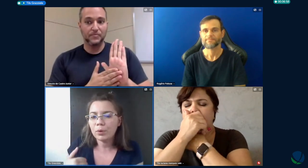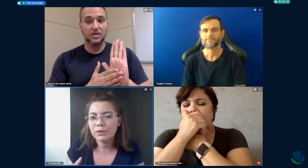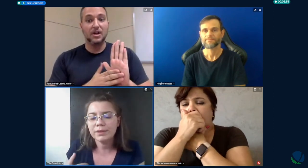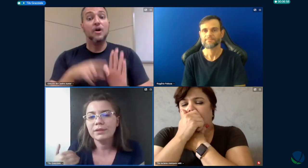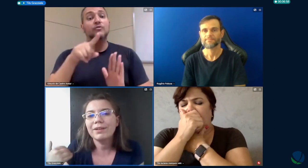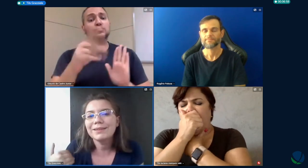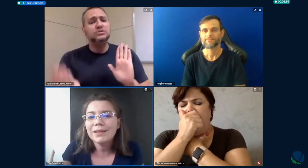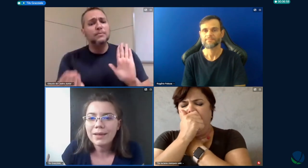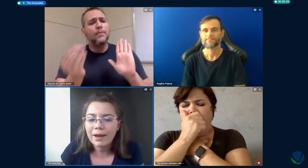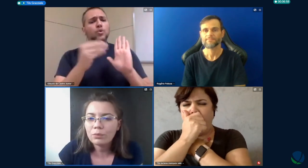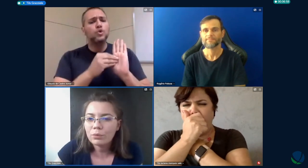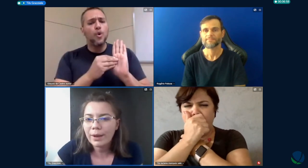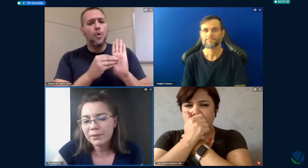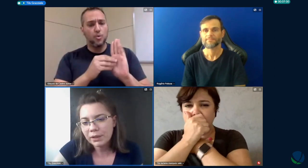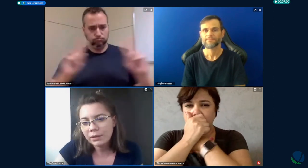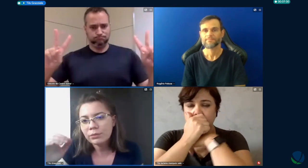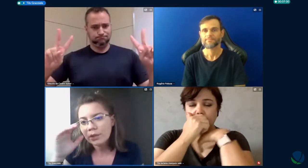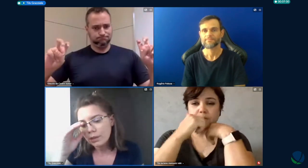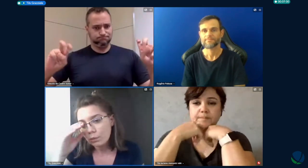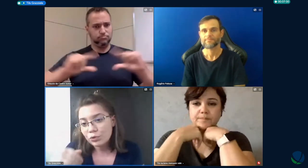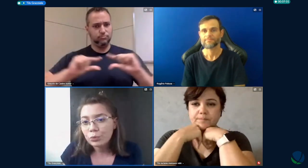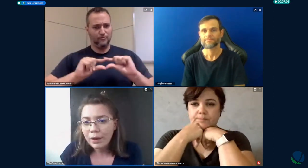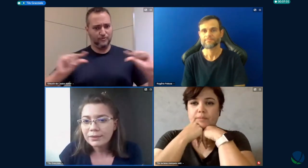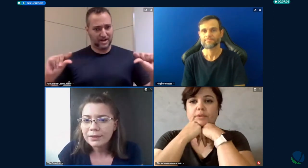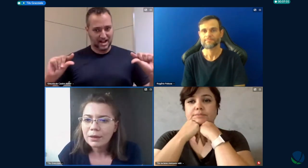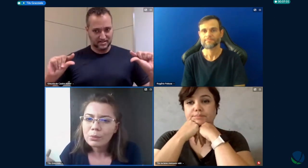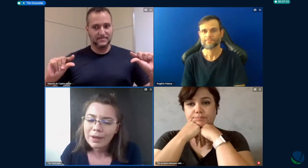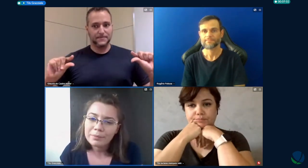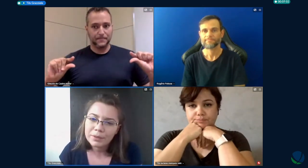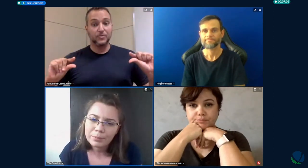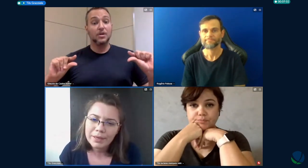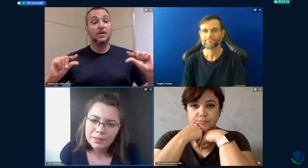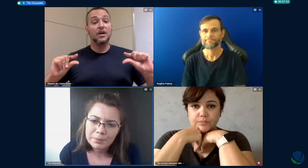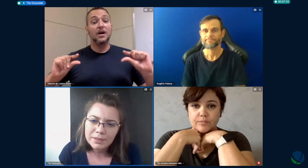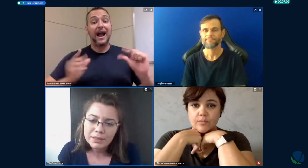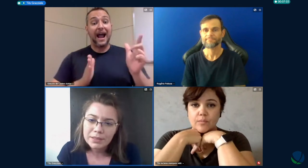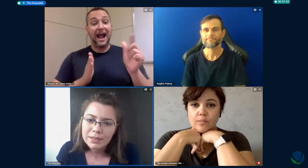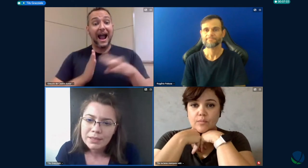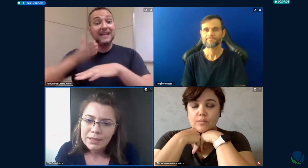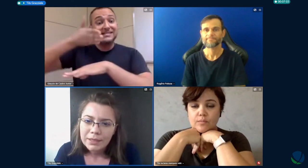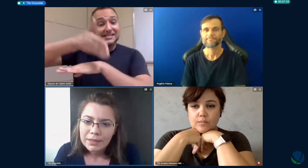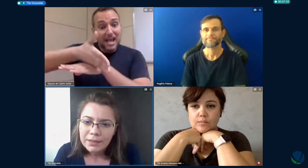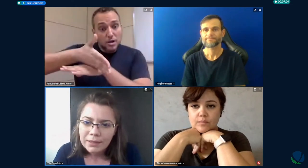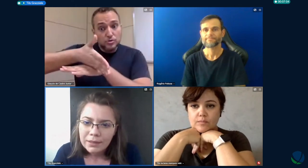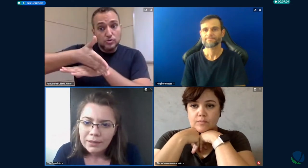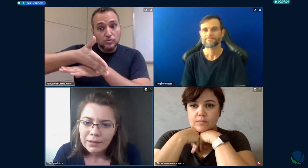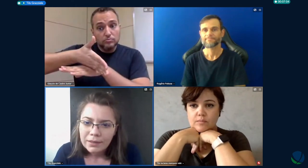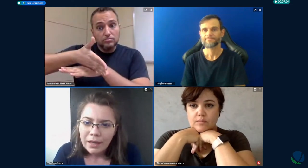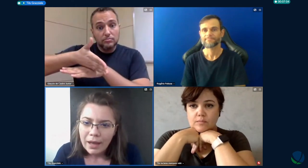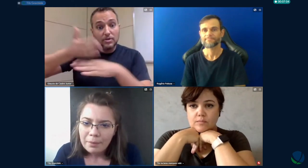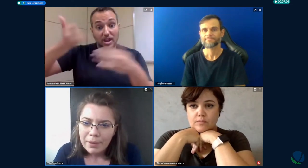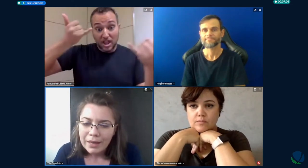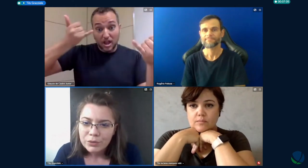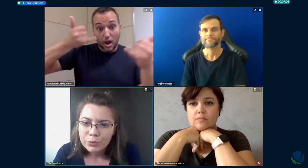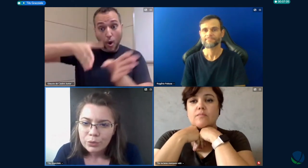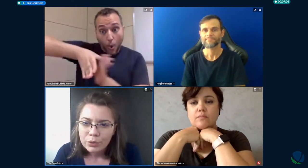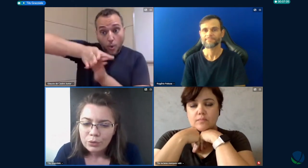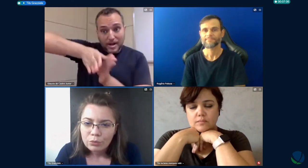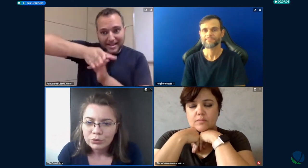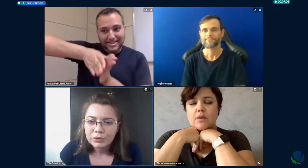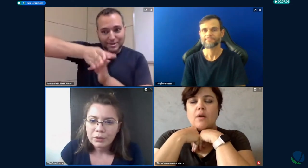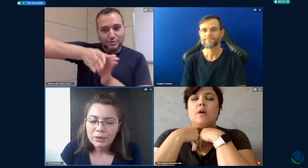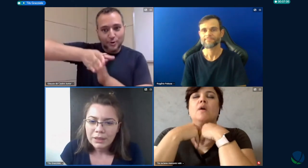uma proposta que vá trilhar um caminho, continuar a trilhar um caminho para essa pesquisa e